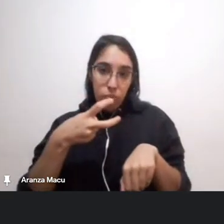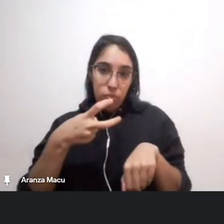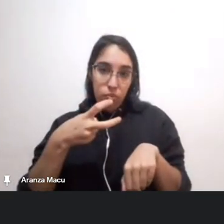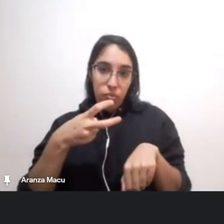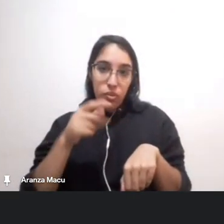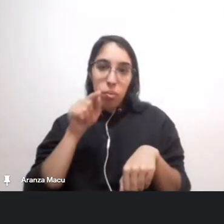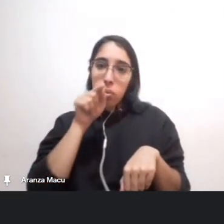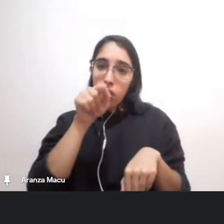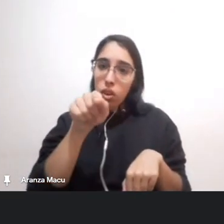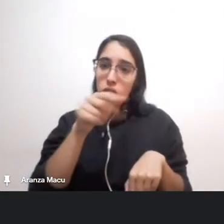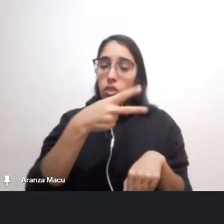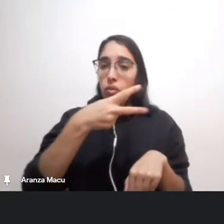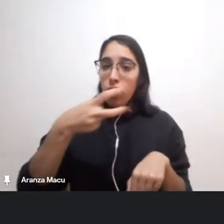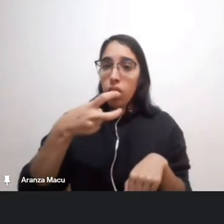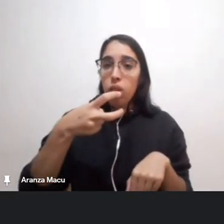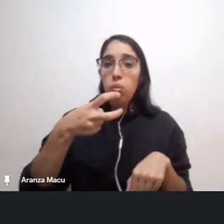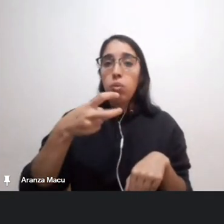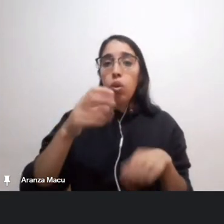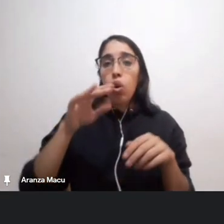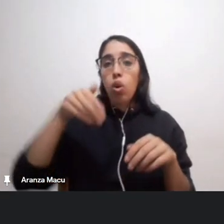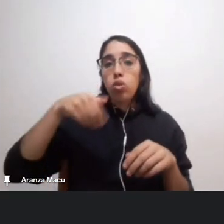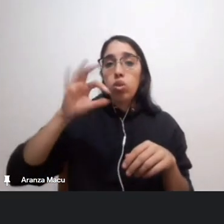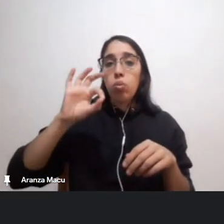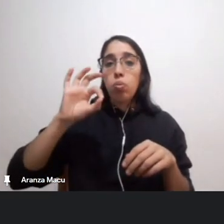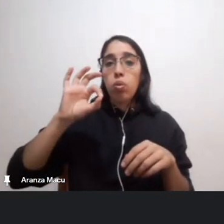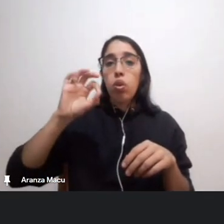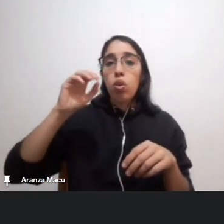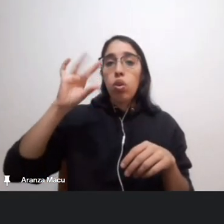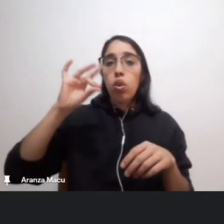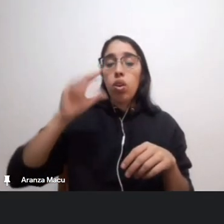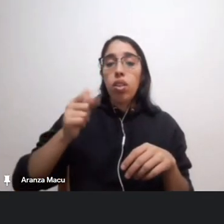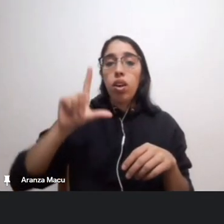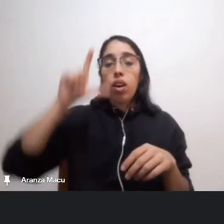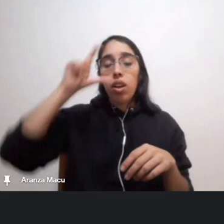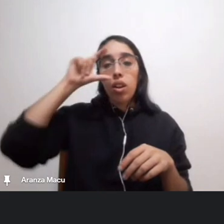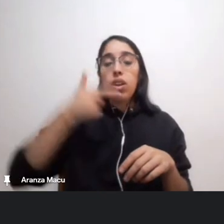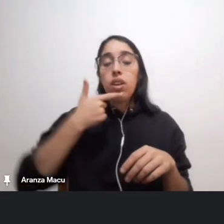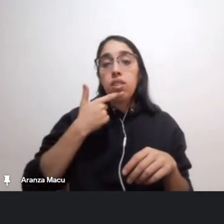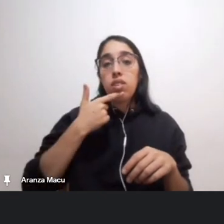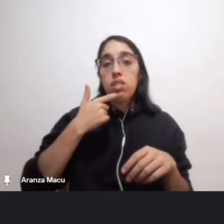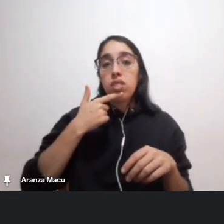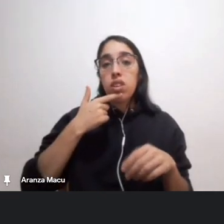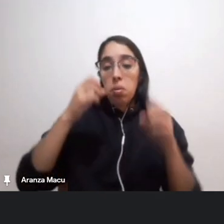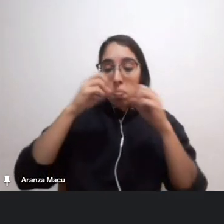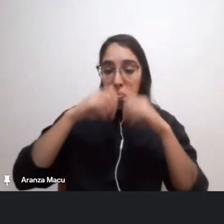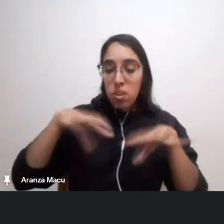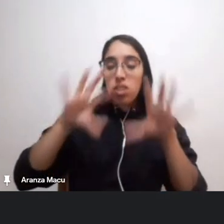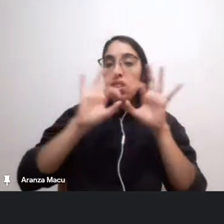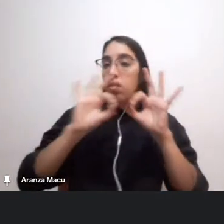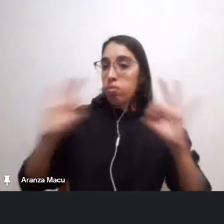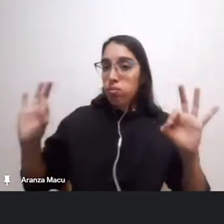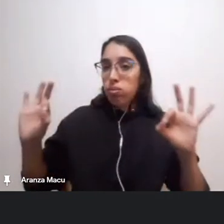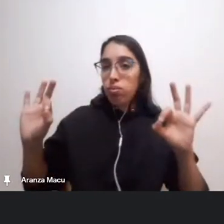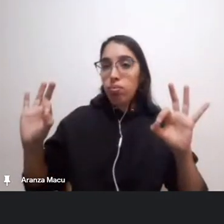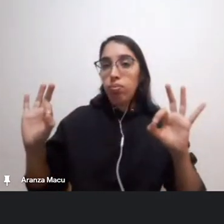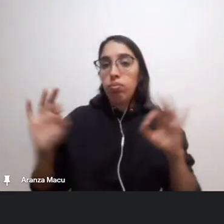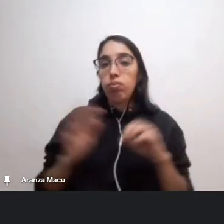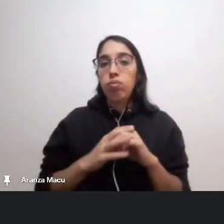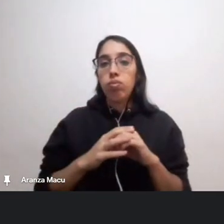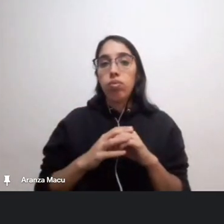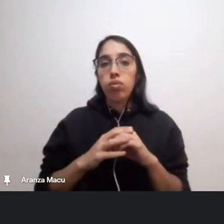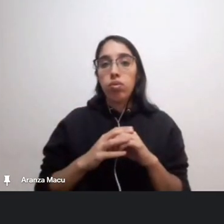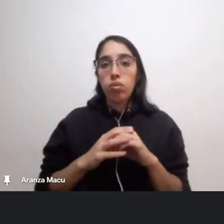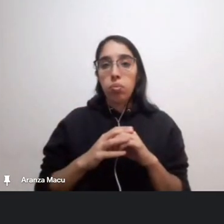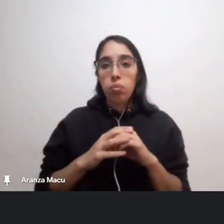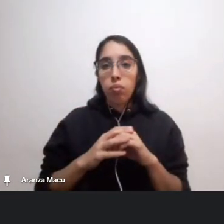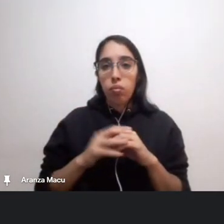verbo, ¿sí? Bien, aparte de estar siempre acompañados, los verbos modales presentan